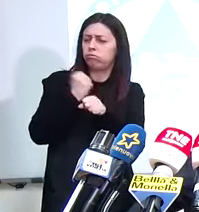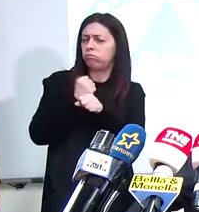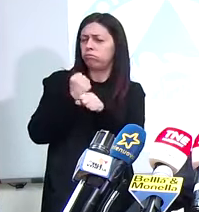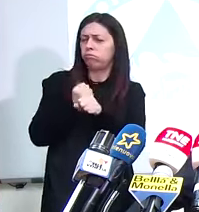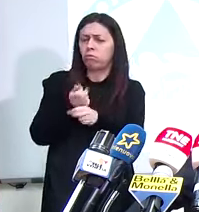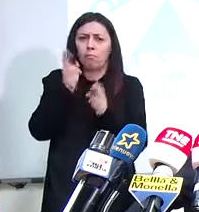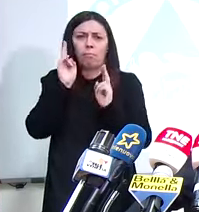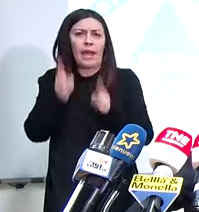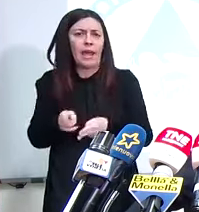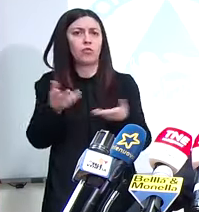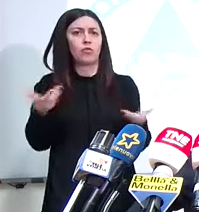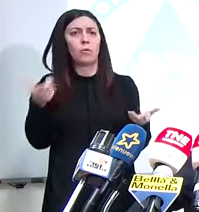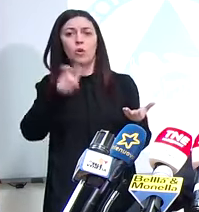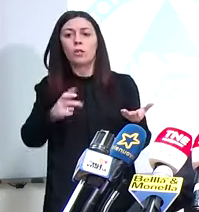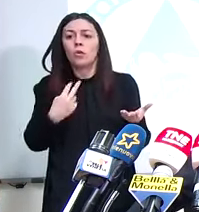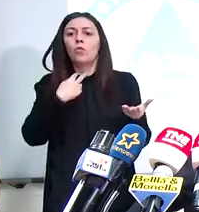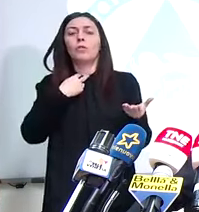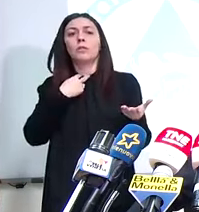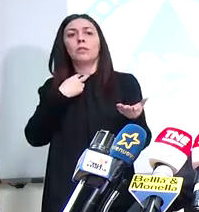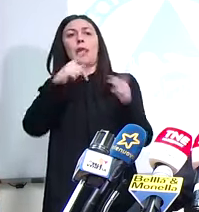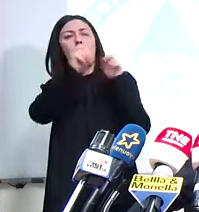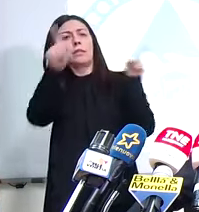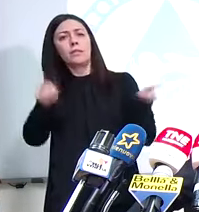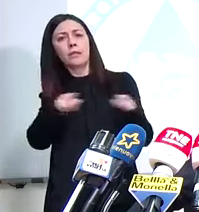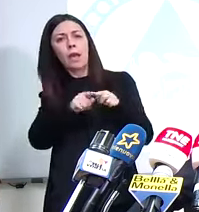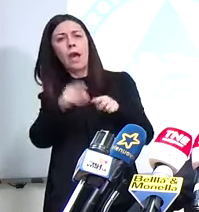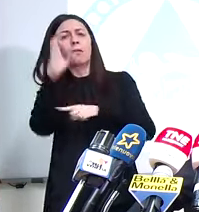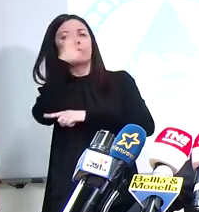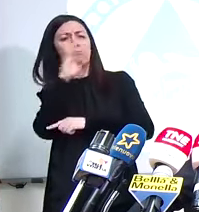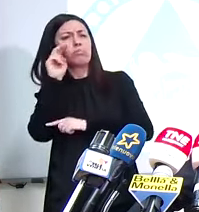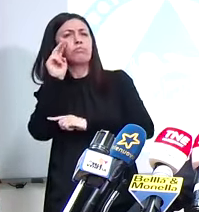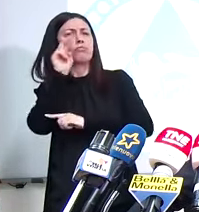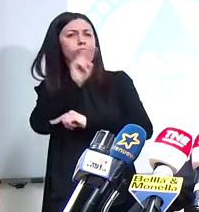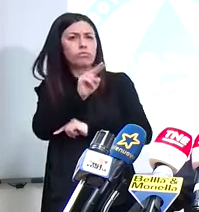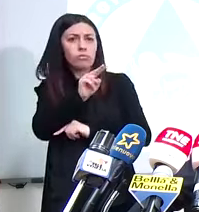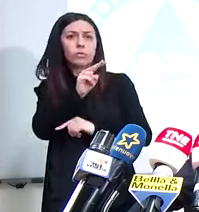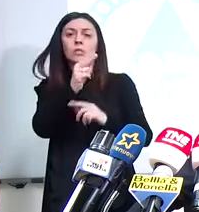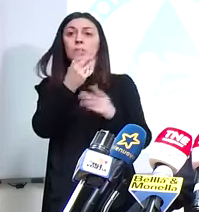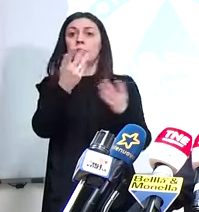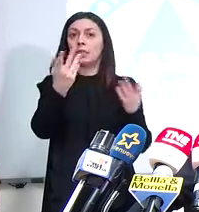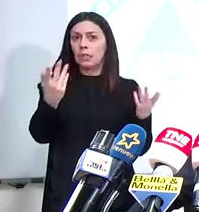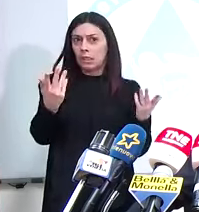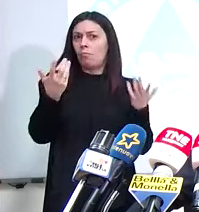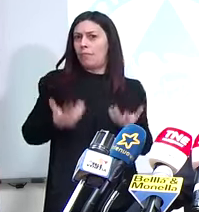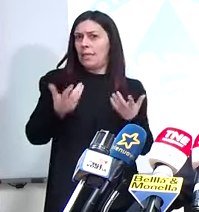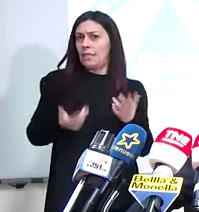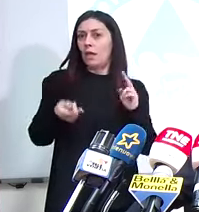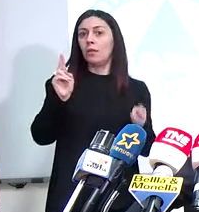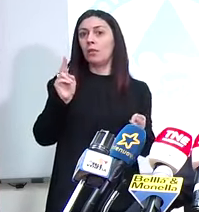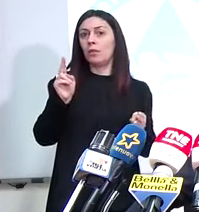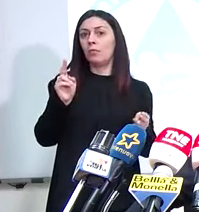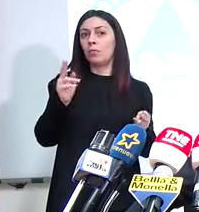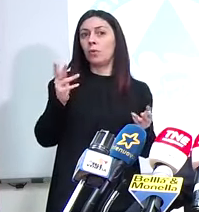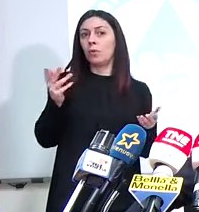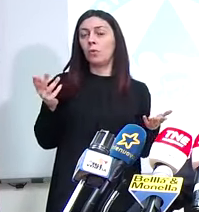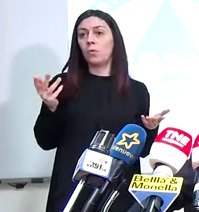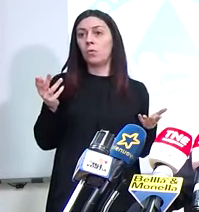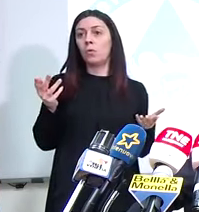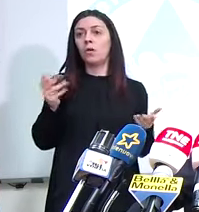invece di vedere l'insegnante un'aula vedere ragazzi uno per uno cioè io non ho trovato ragazzi